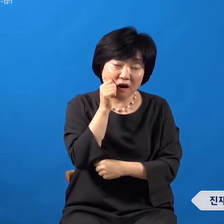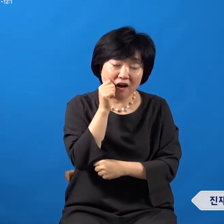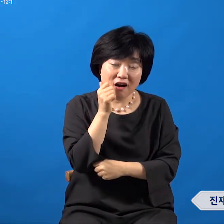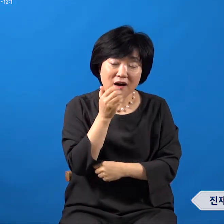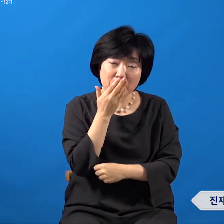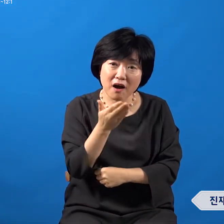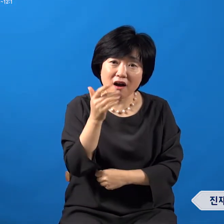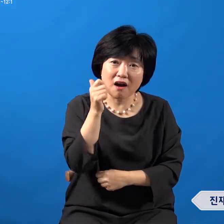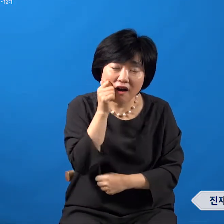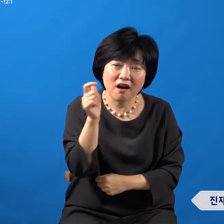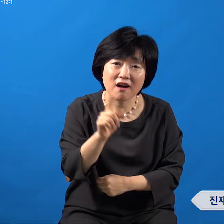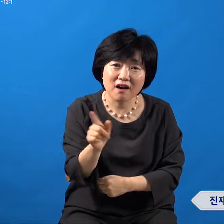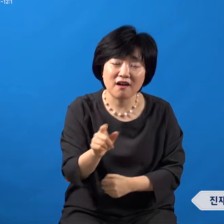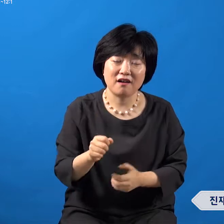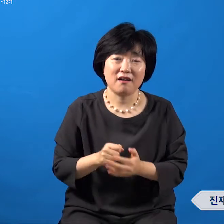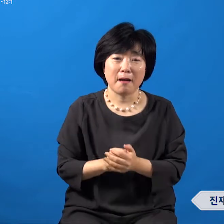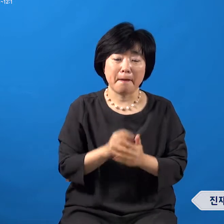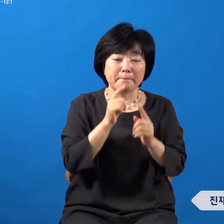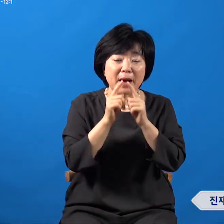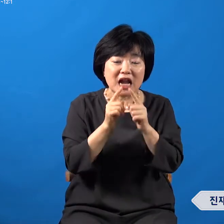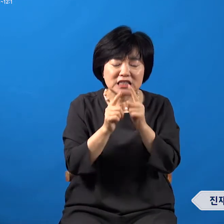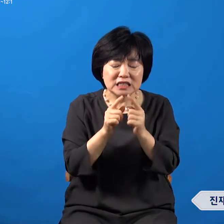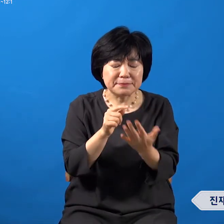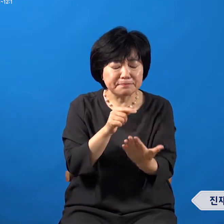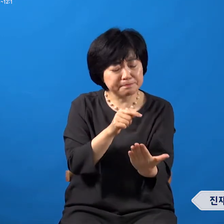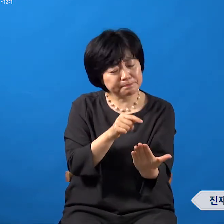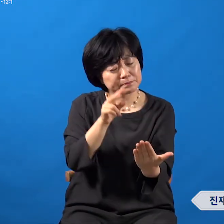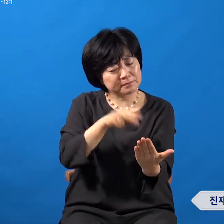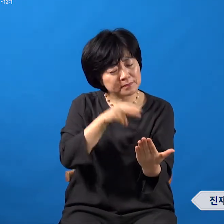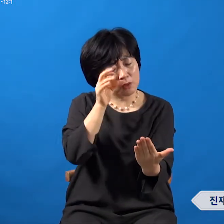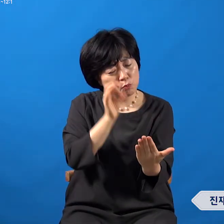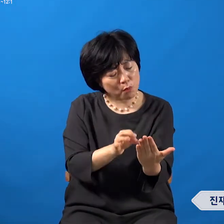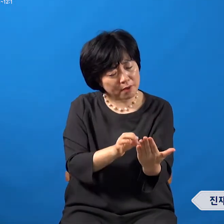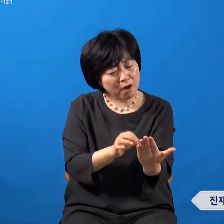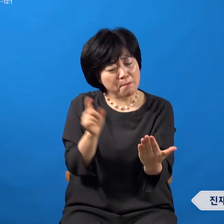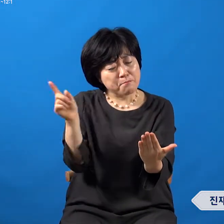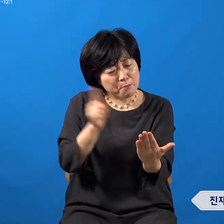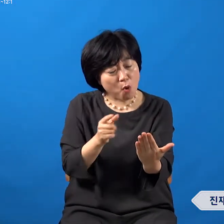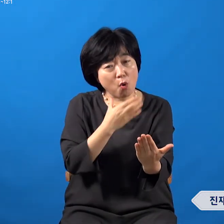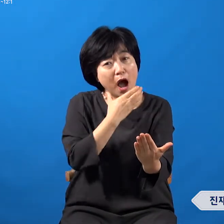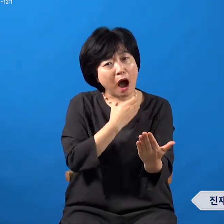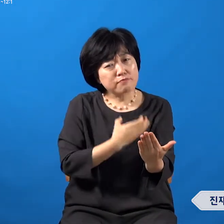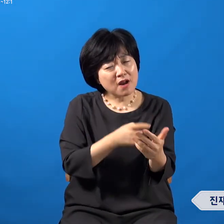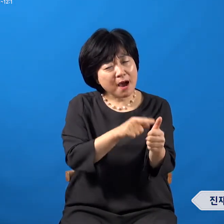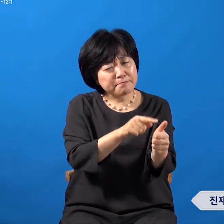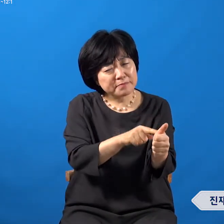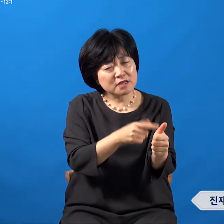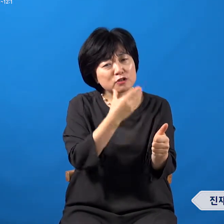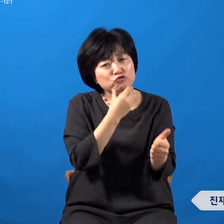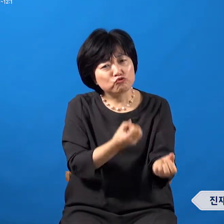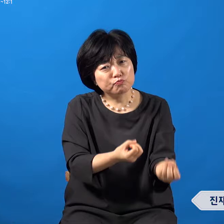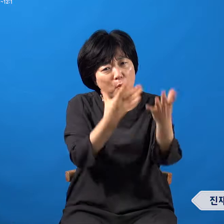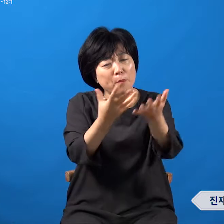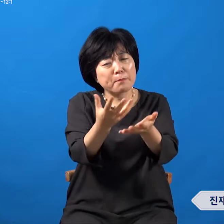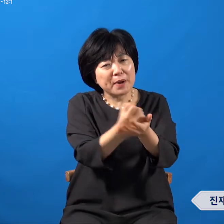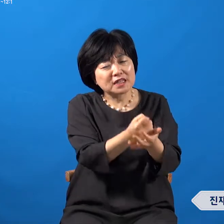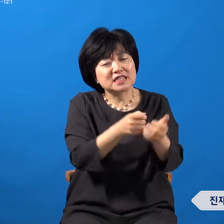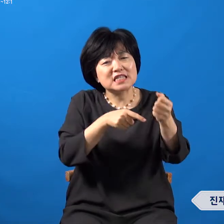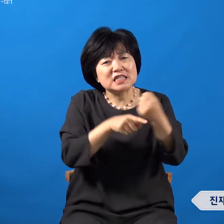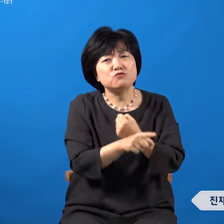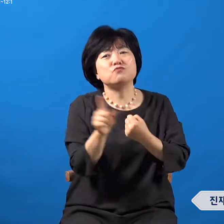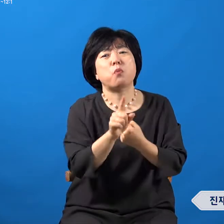수 있었을까요? 우리는 말씀을 통해서 무엇이 아브라함으로 하여금 이 자리에 쓸 수